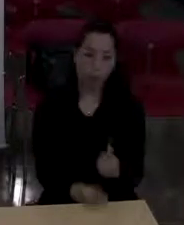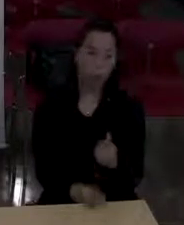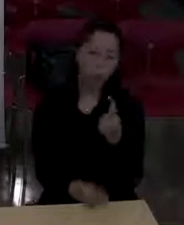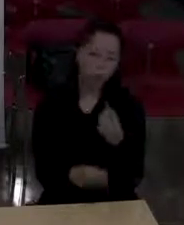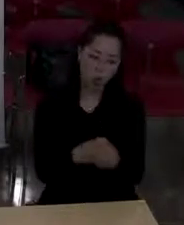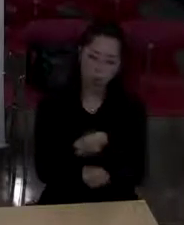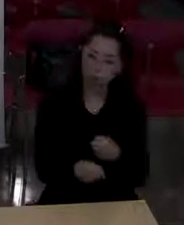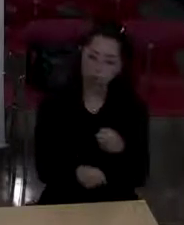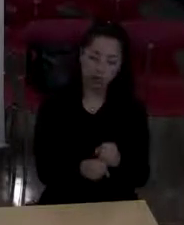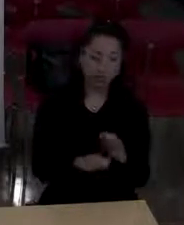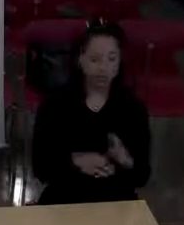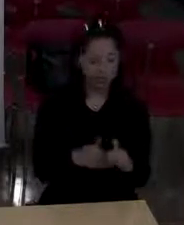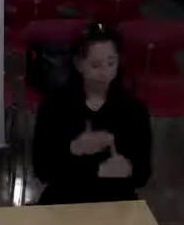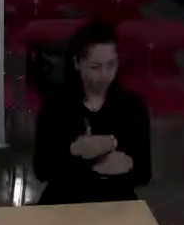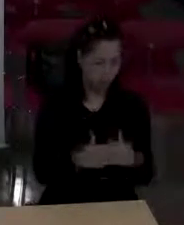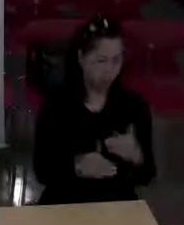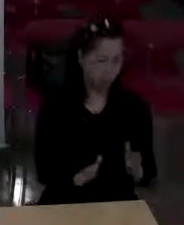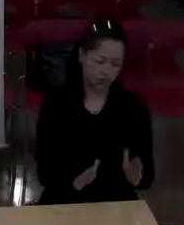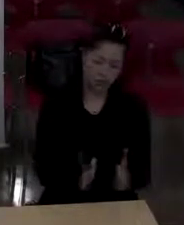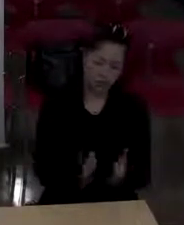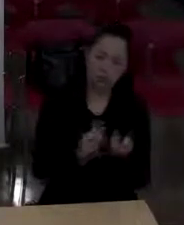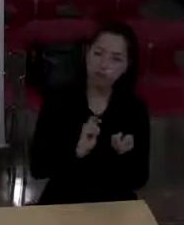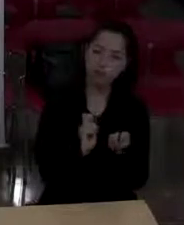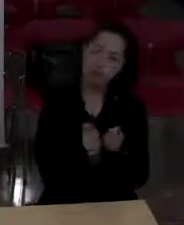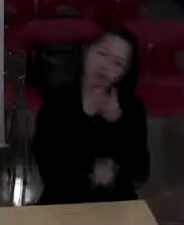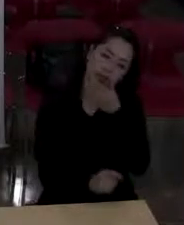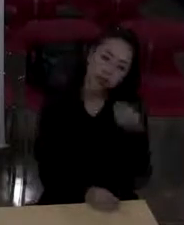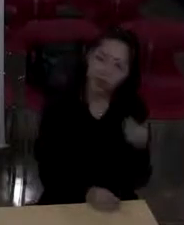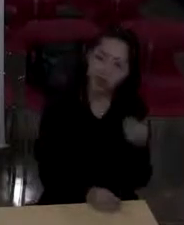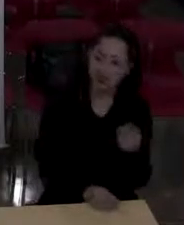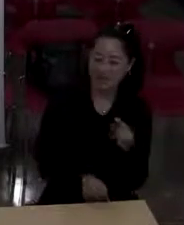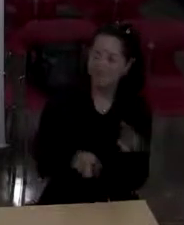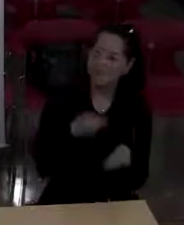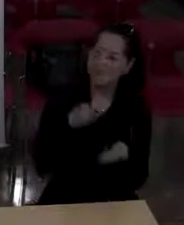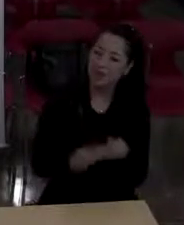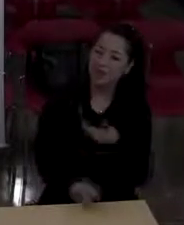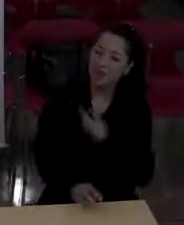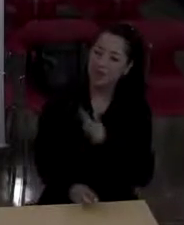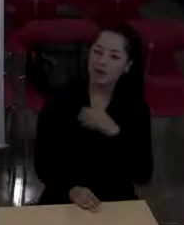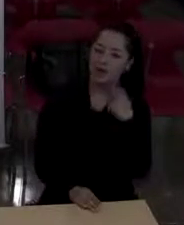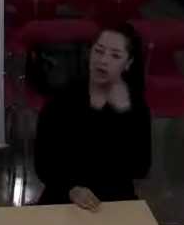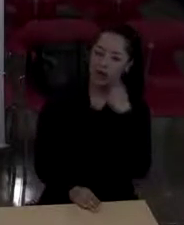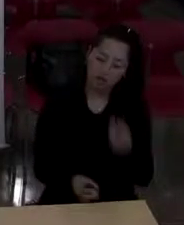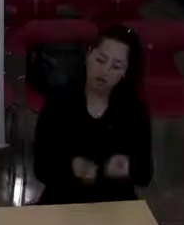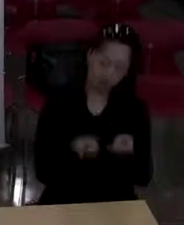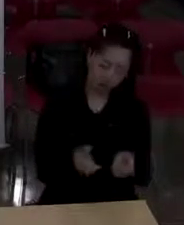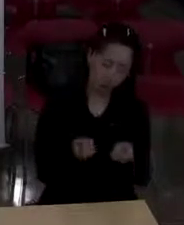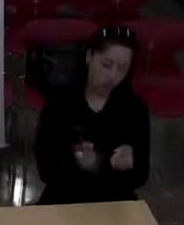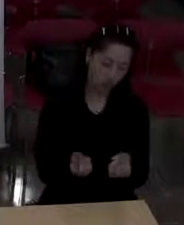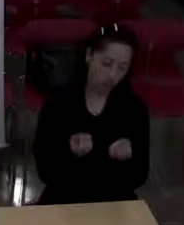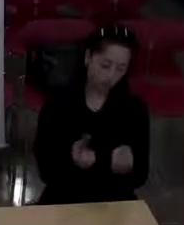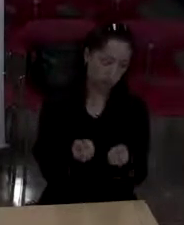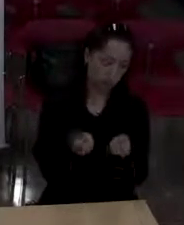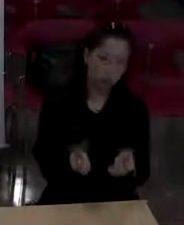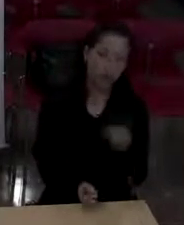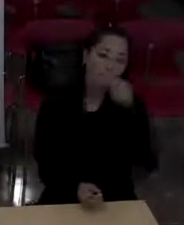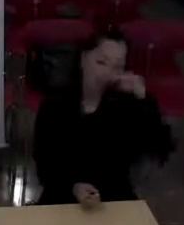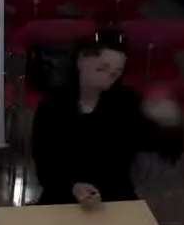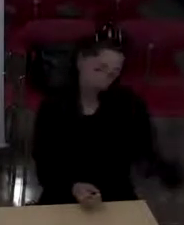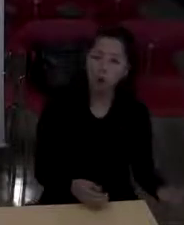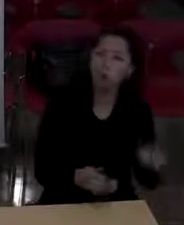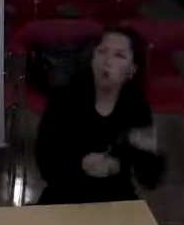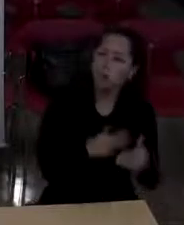conjugaciones de acuerdo a esos modelos lingüísticos que se le entregue al niño, en general con una comunidad oyente, o si se